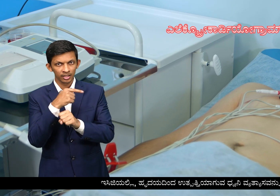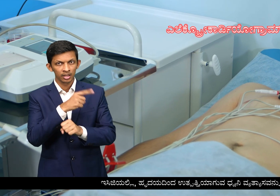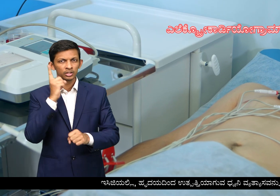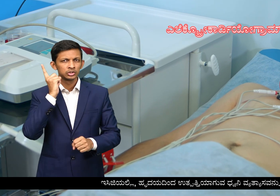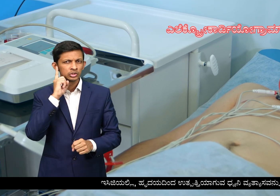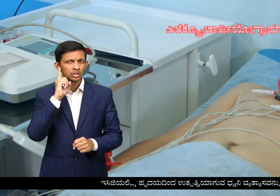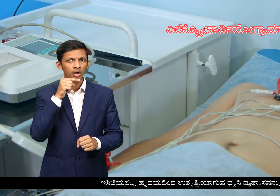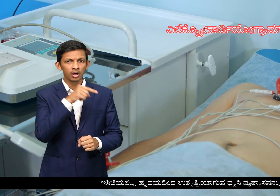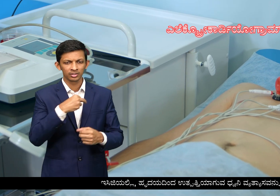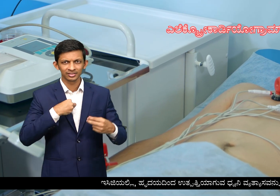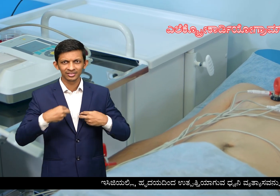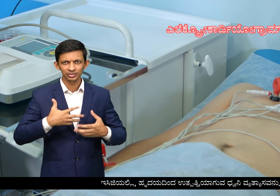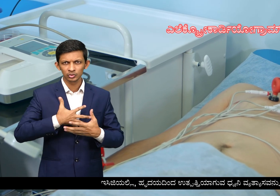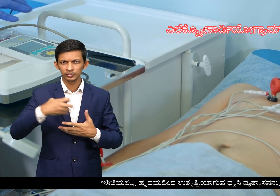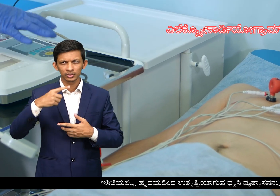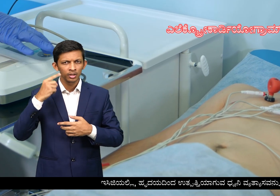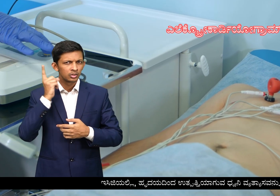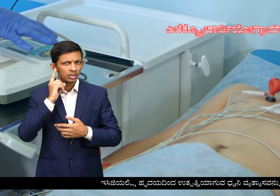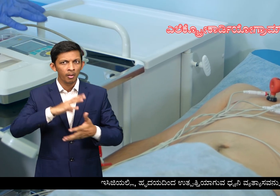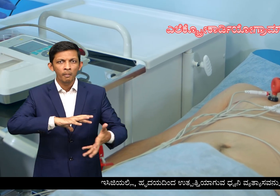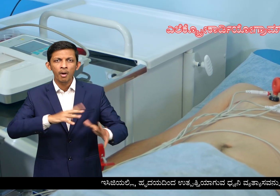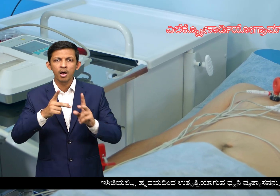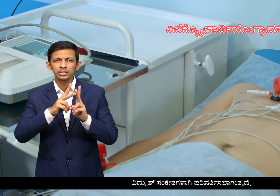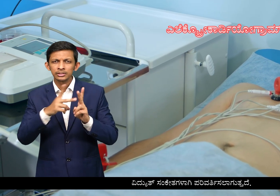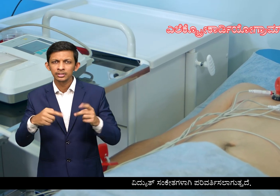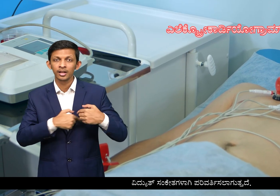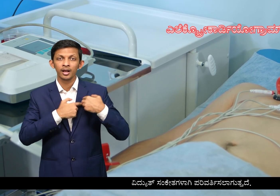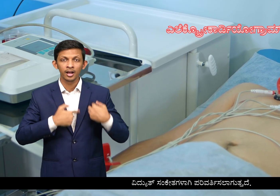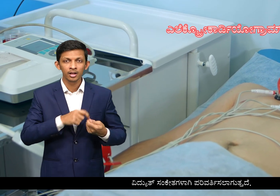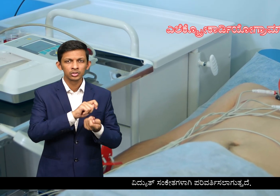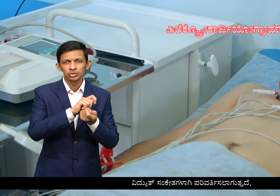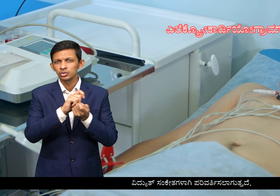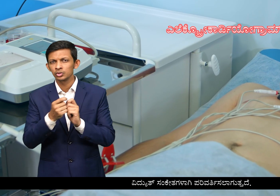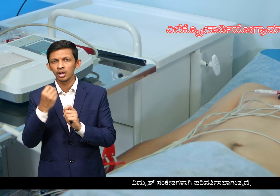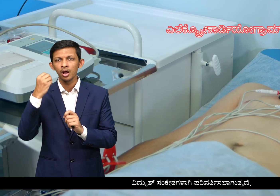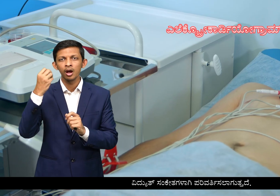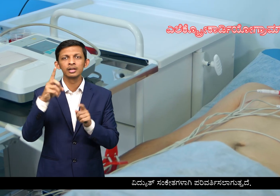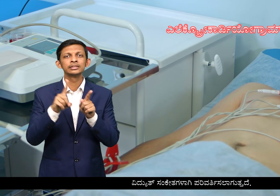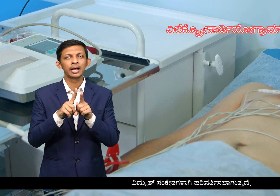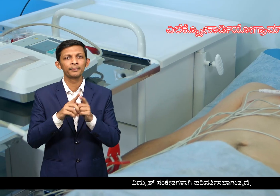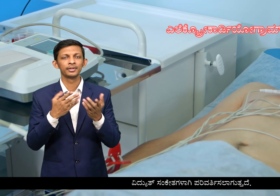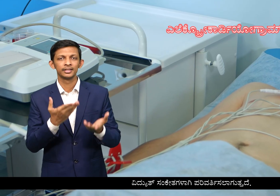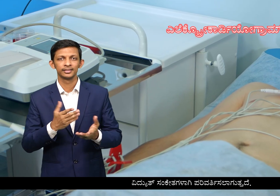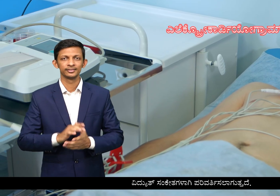ಇಸಿಜಿಯಲ್ಲಿ ಹೃದಯದಿಂದ ಉತ್ಪತ್ತಿಯಾಗುವ ಧ್ವನಿ ವ್ಯತ್ಯಾಸವನ್ನು ವಿದ್ಯುತ್ ಸಂಕೇತಗಳಾಗಿ